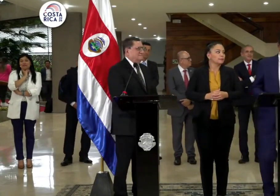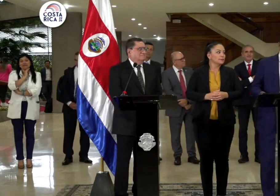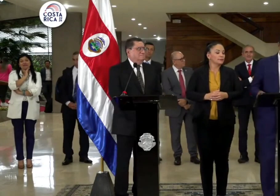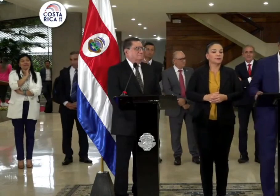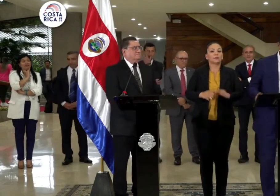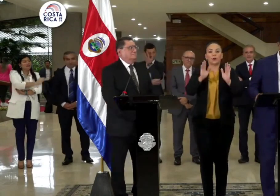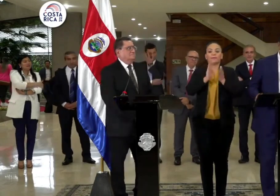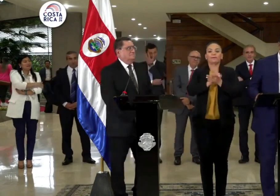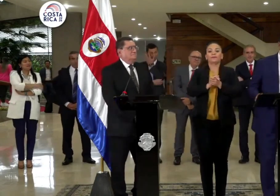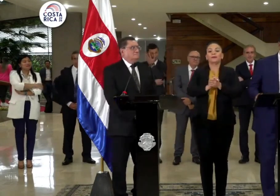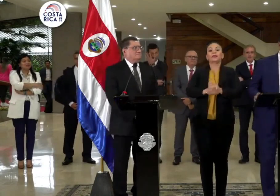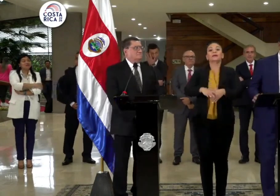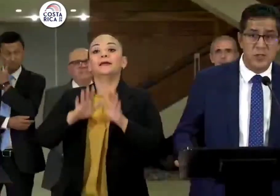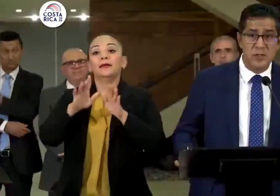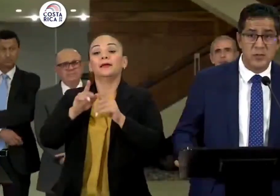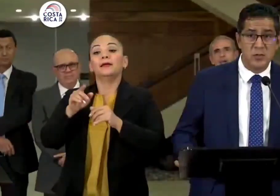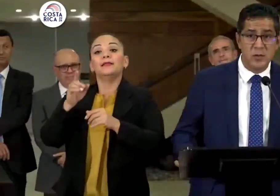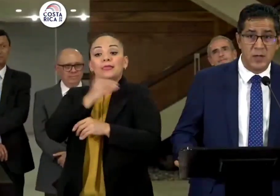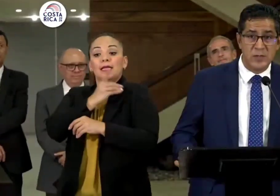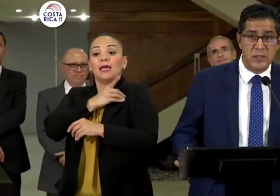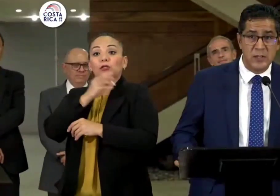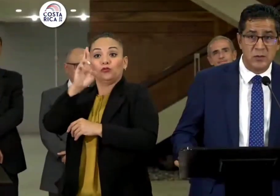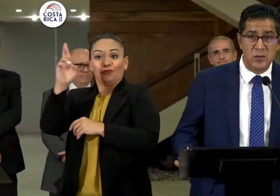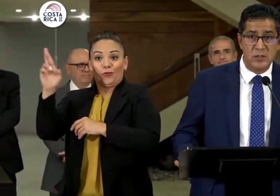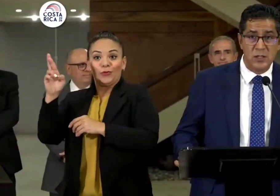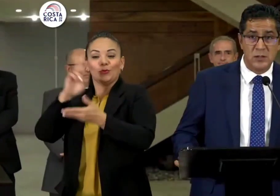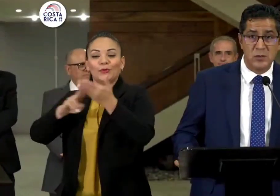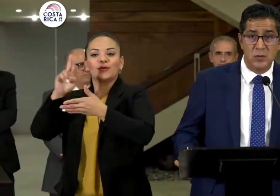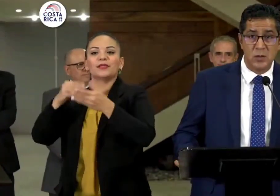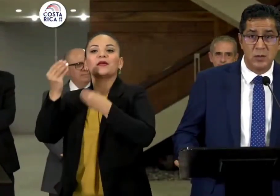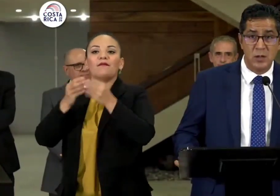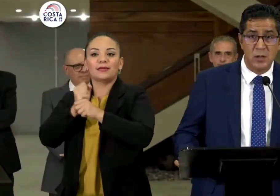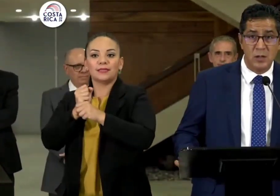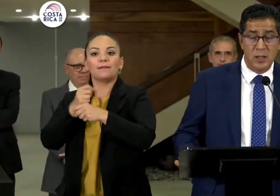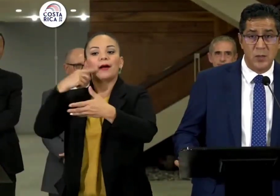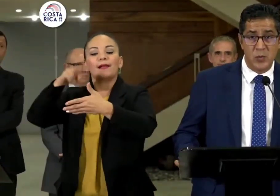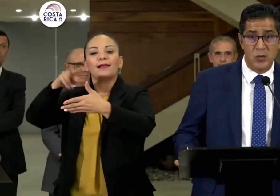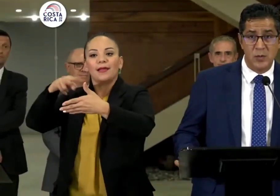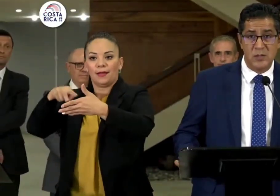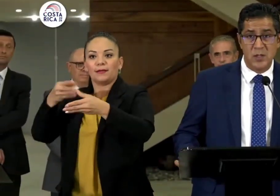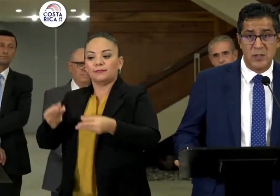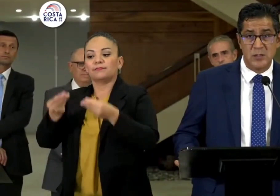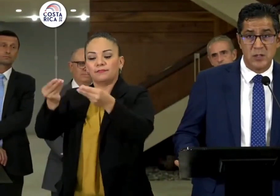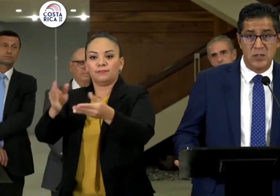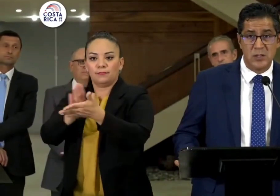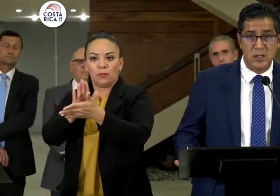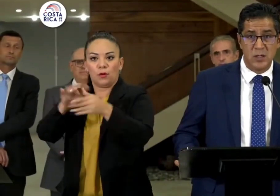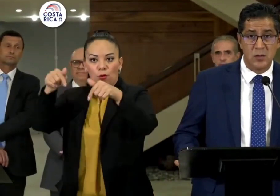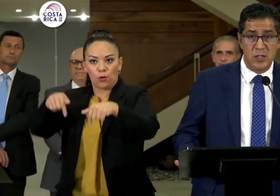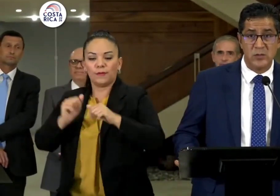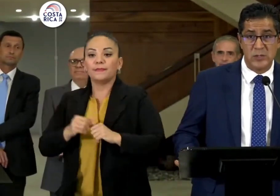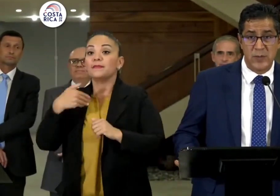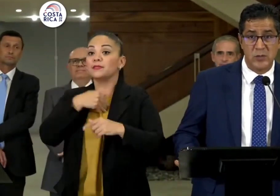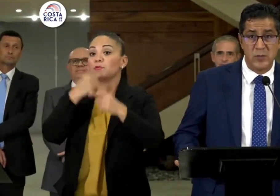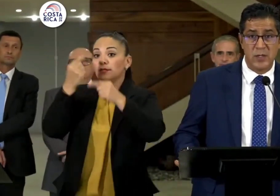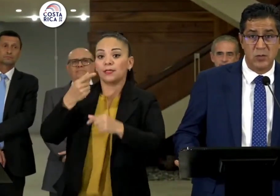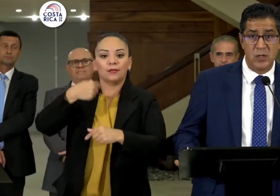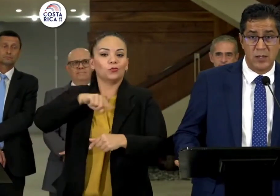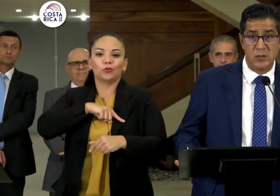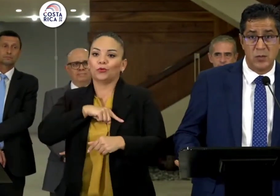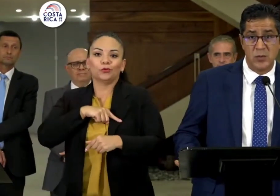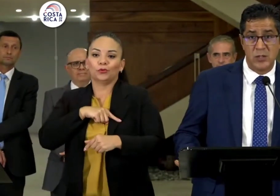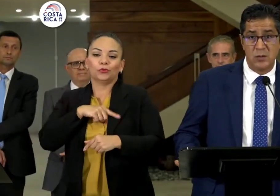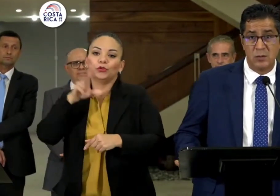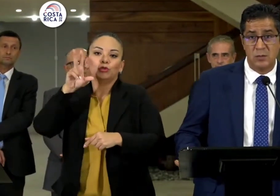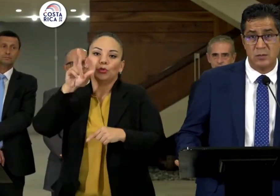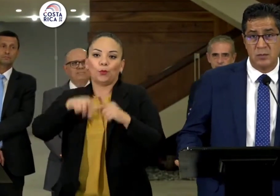Lo que los señores rectores van a hacer son observaciones sobre la presentación que se les hizo hoy. Desde el punto de vista del Ministerio de Hacienda no tenemos espacio para otorgar